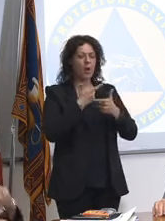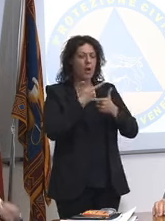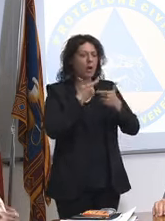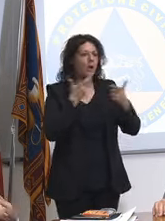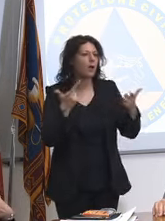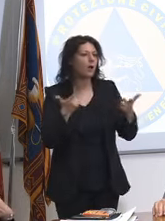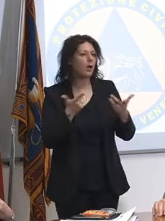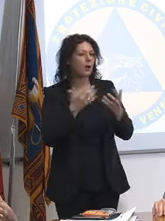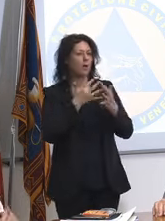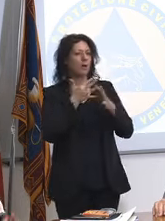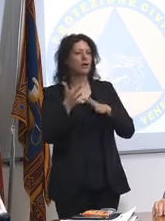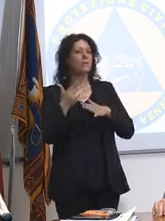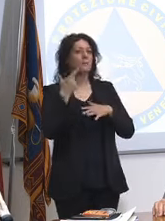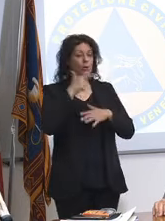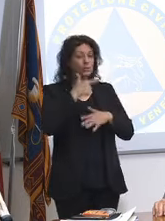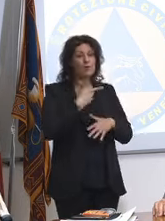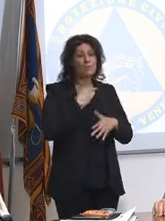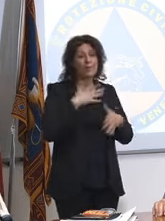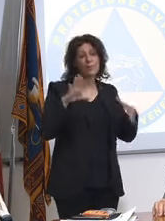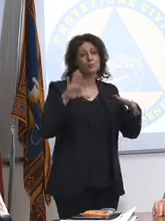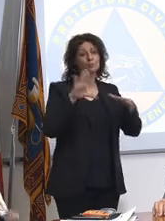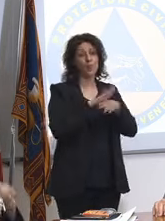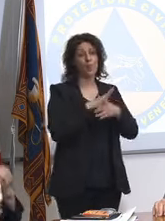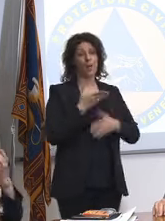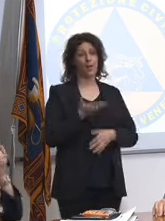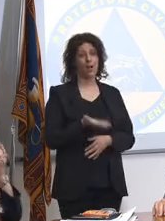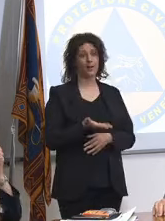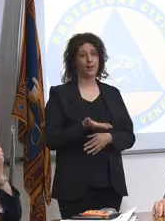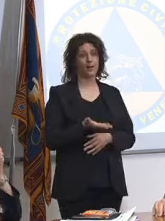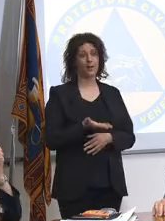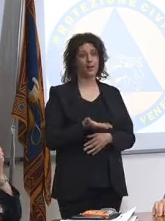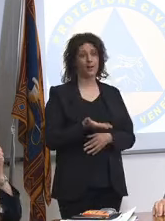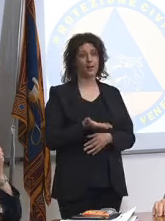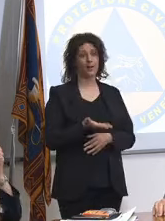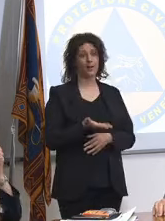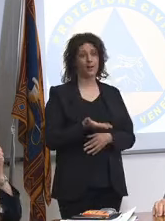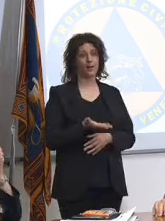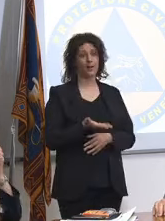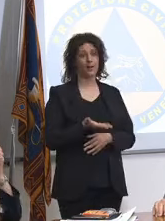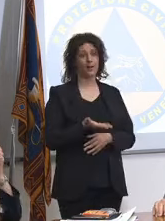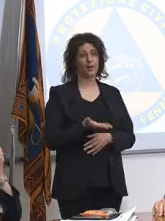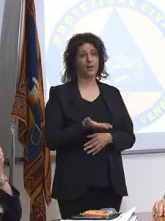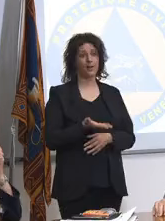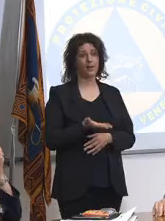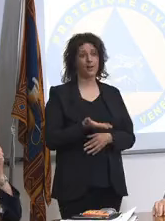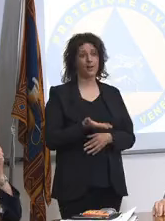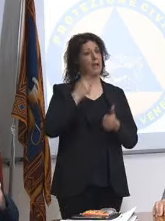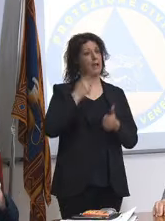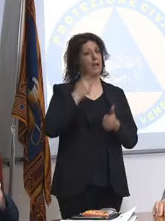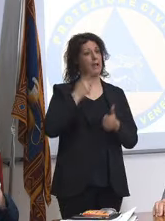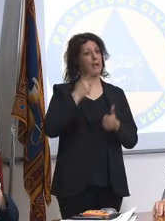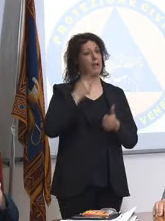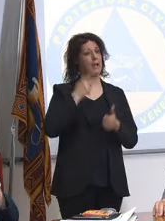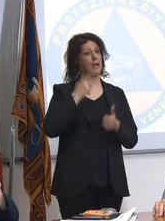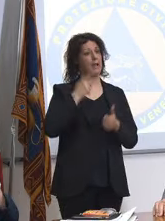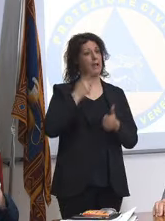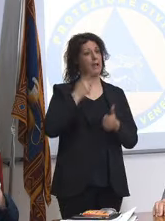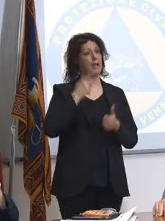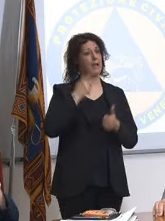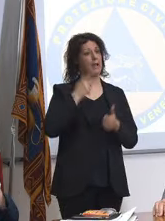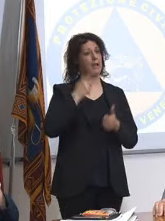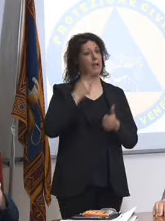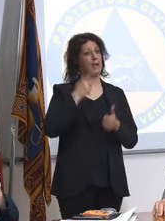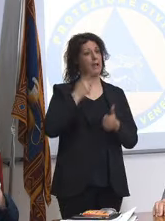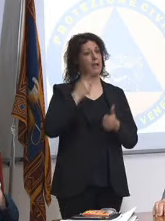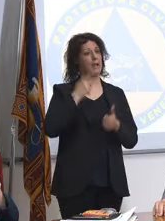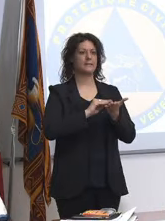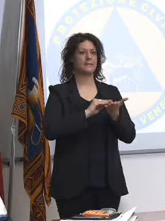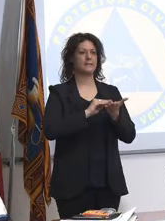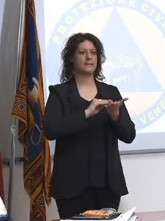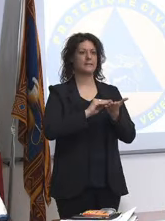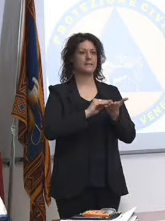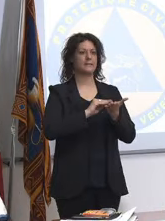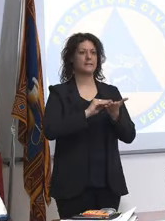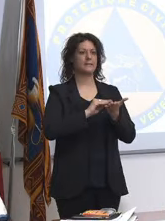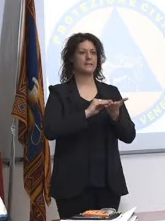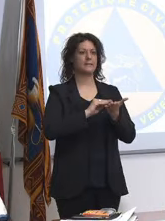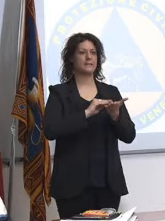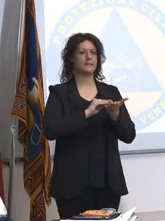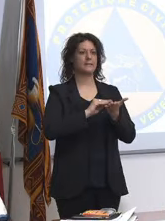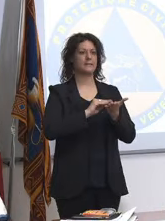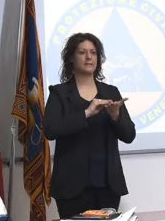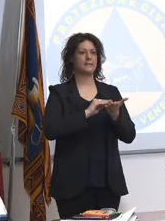dei meriti. Che è merito di Zaia, un merito solo del Russo, del Lanzarino, di Bottacino, di Crisanti, è un lavoro di squadra,